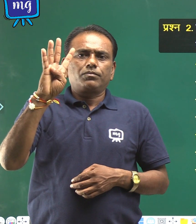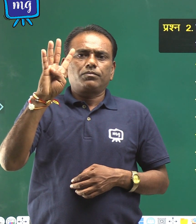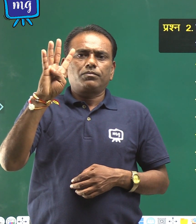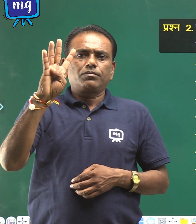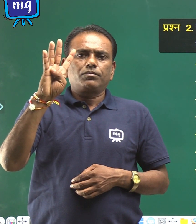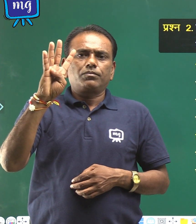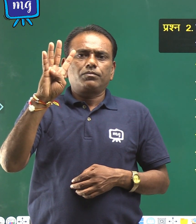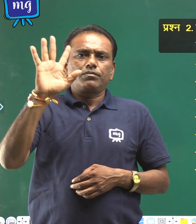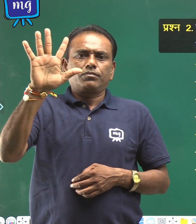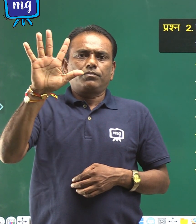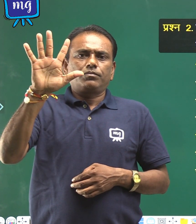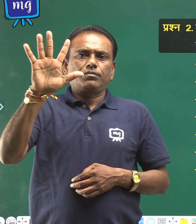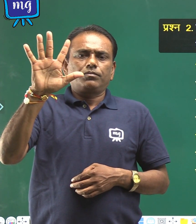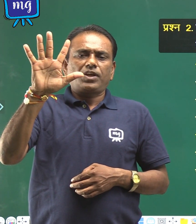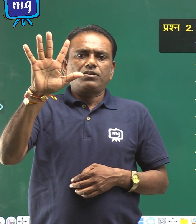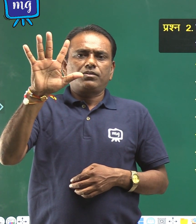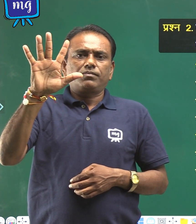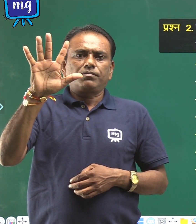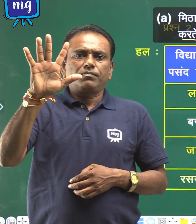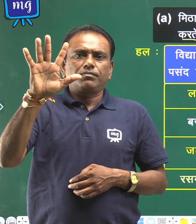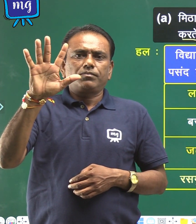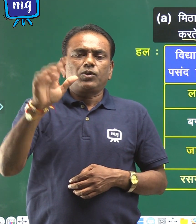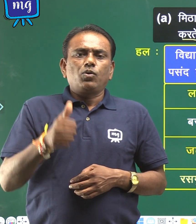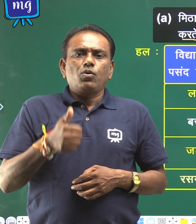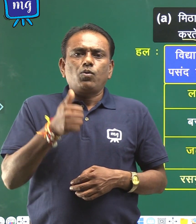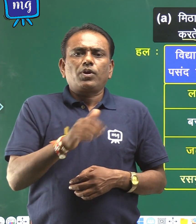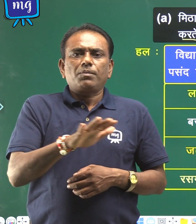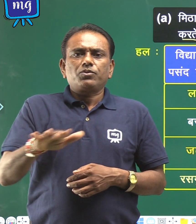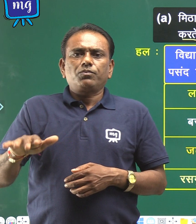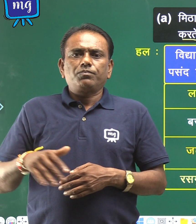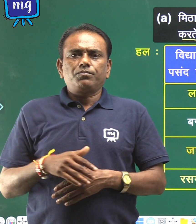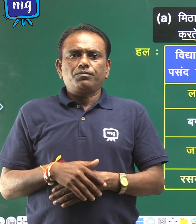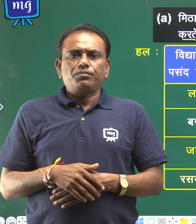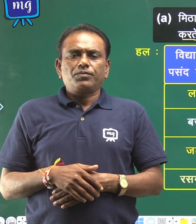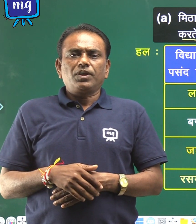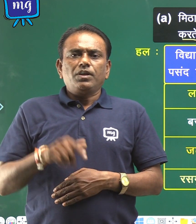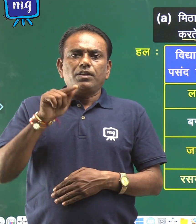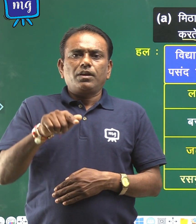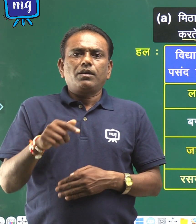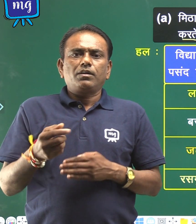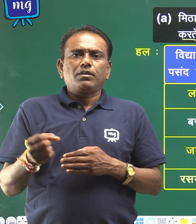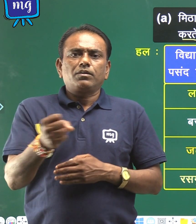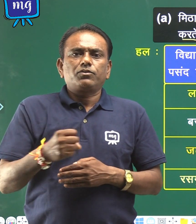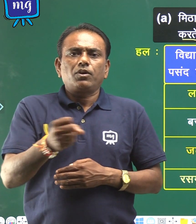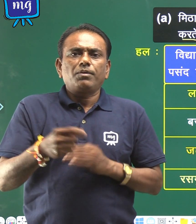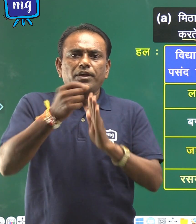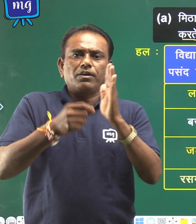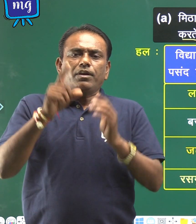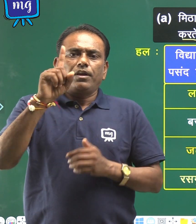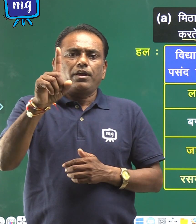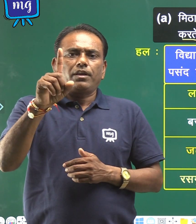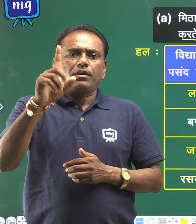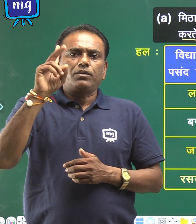4 5। ठीक है बच्चों, यहाँ जलेबी लिखेंगे 1